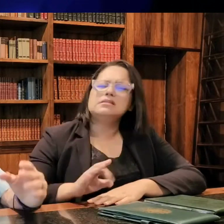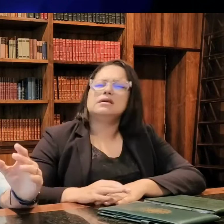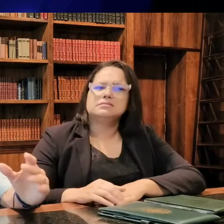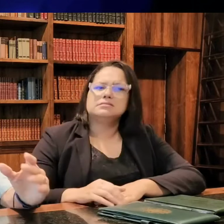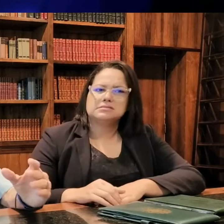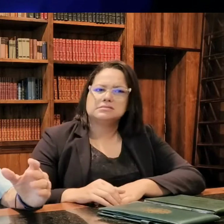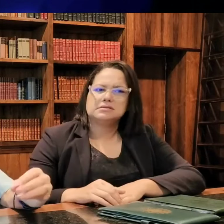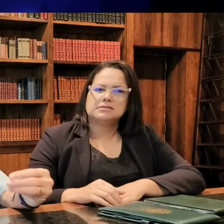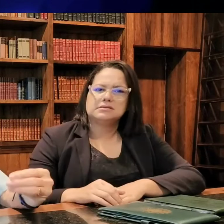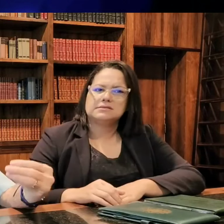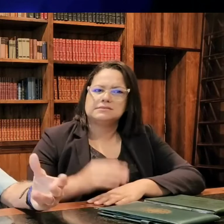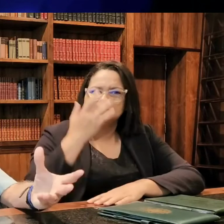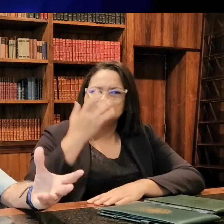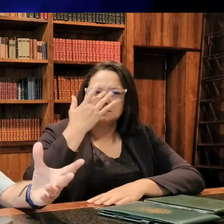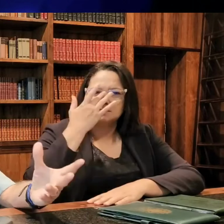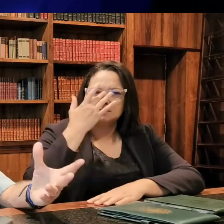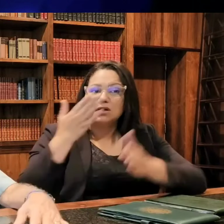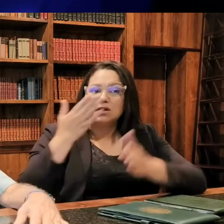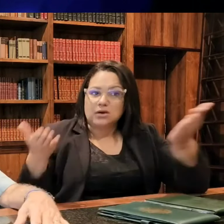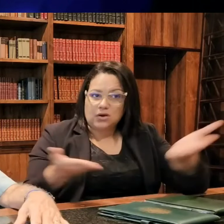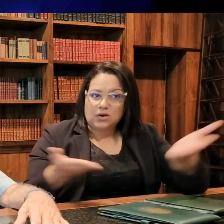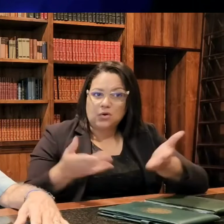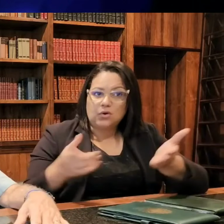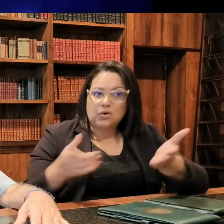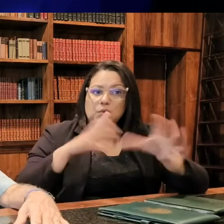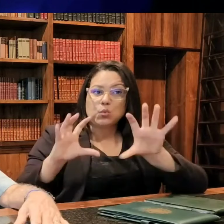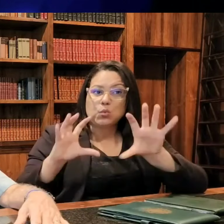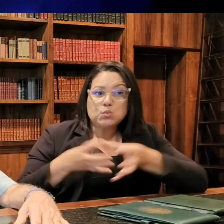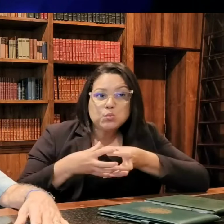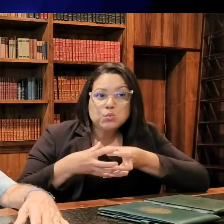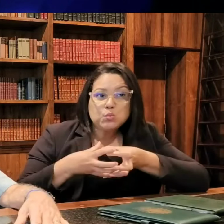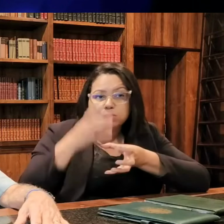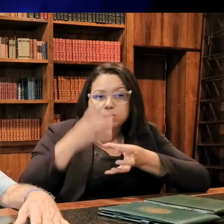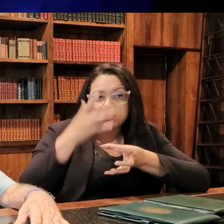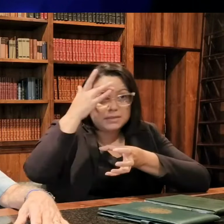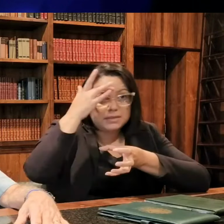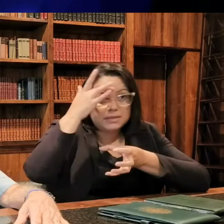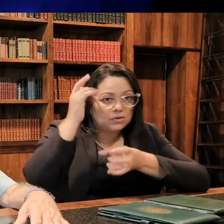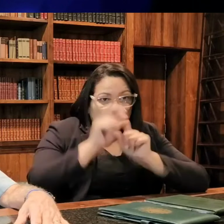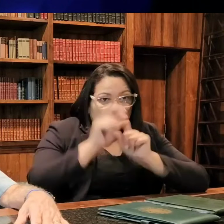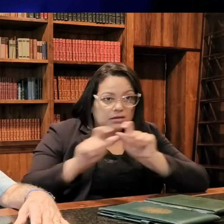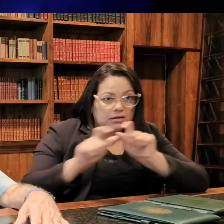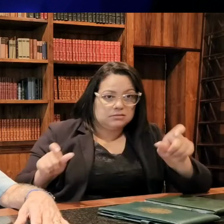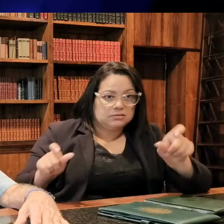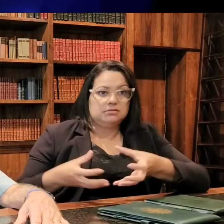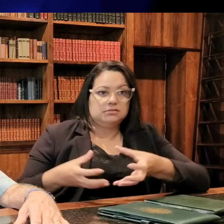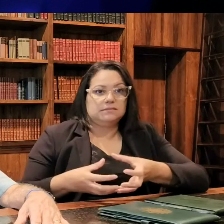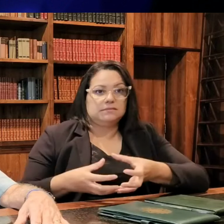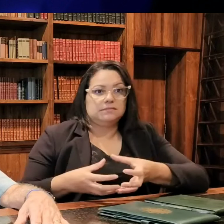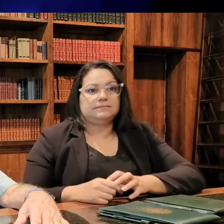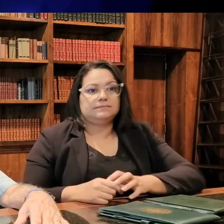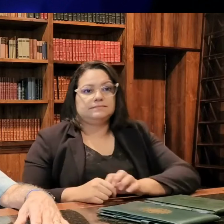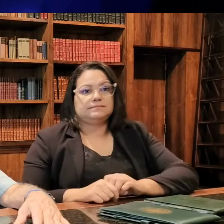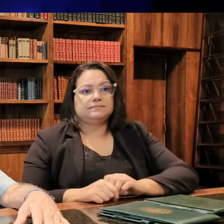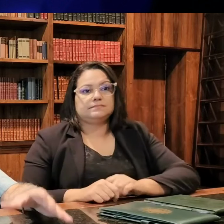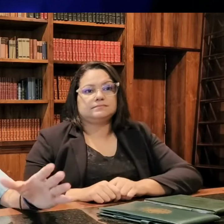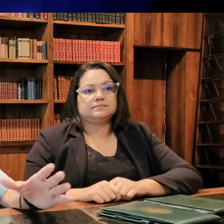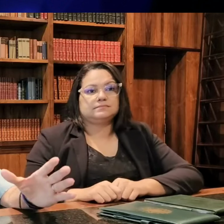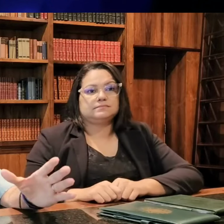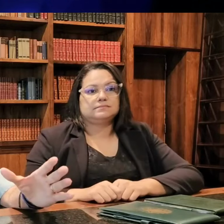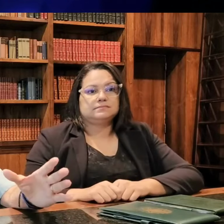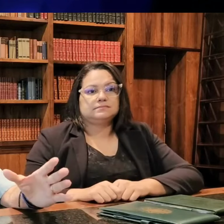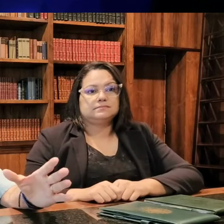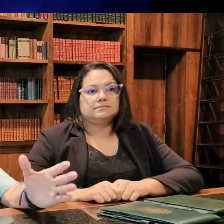E ele se despediu dizendo é a última do ano. Achei curioso. Antes ele pergunta para